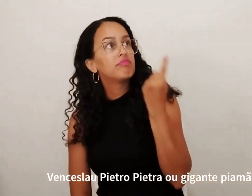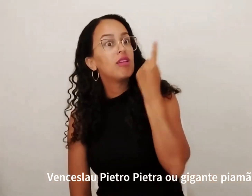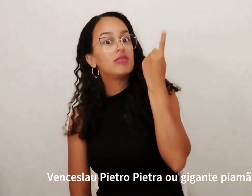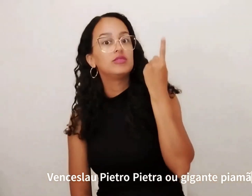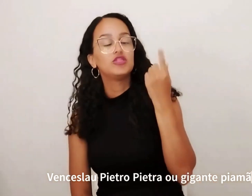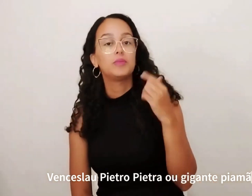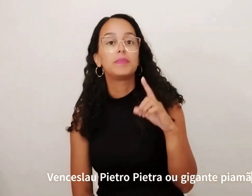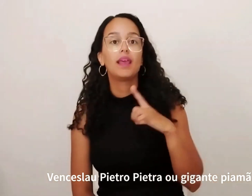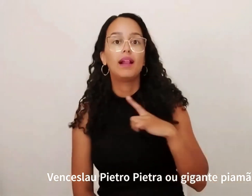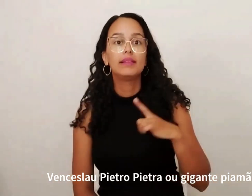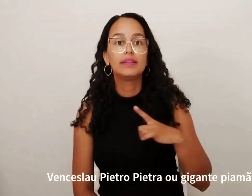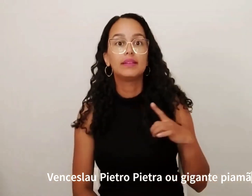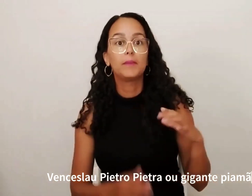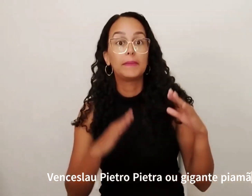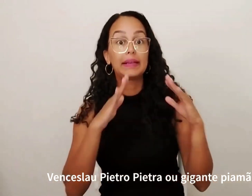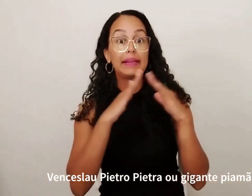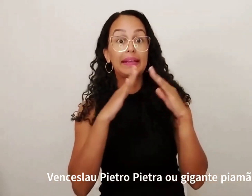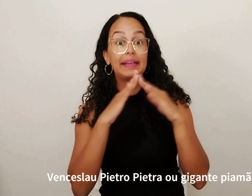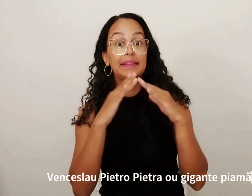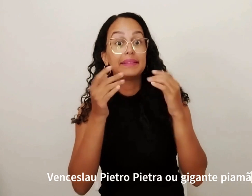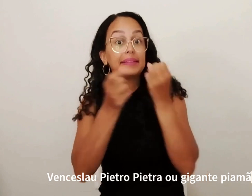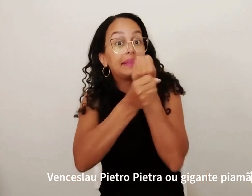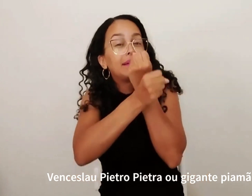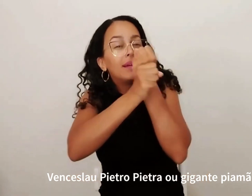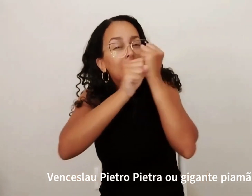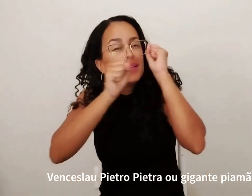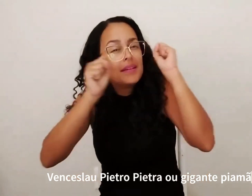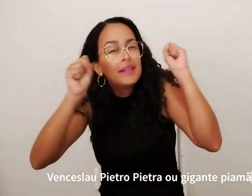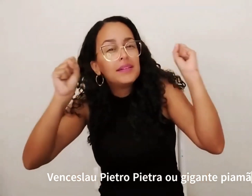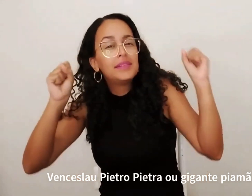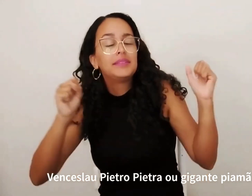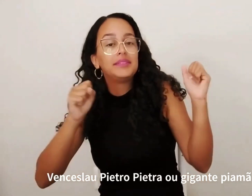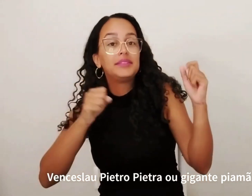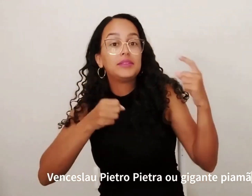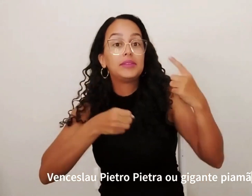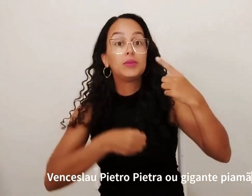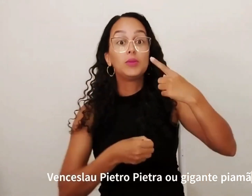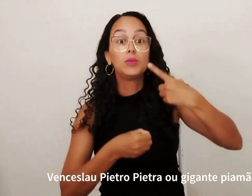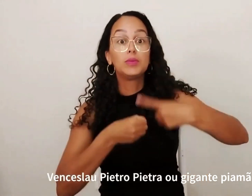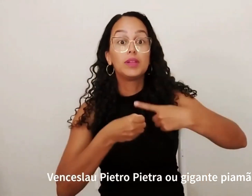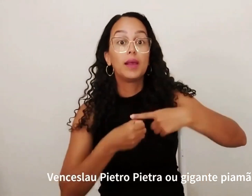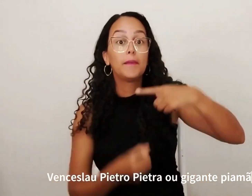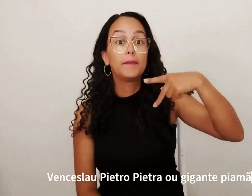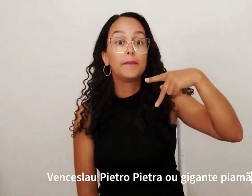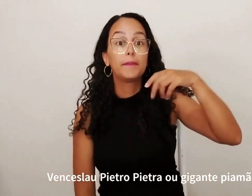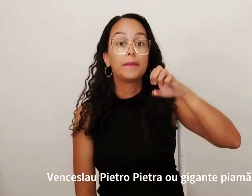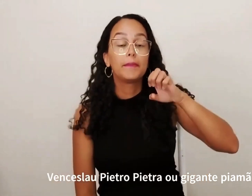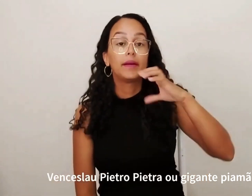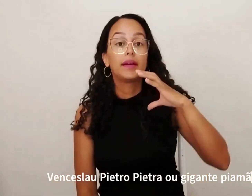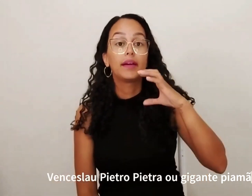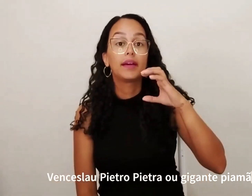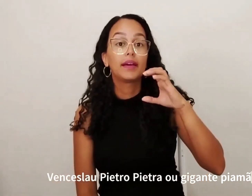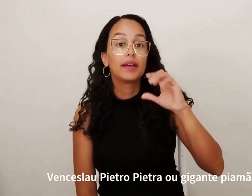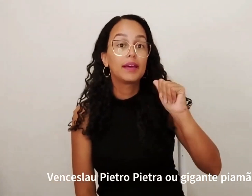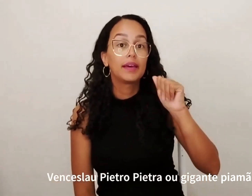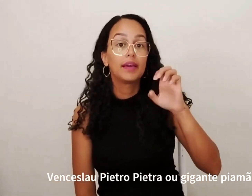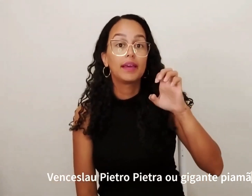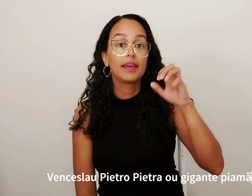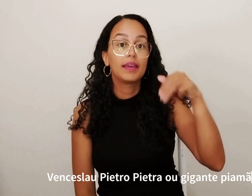e tem hábitos europeus. Faz uma viagem para a Europa e sai na coluna